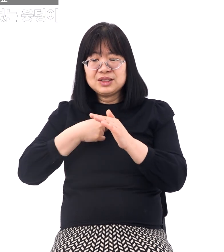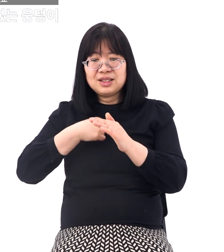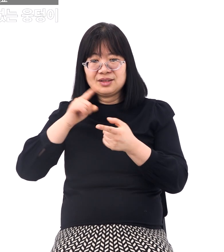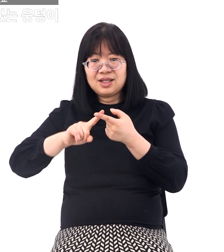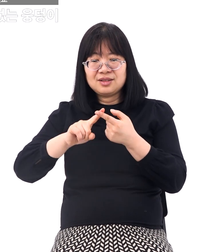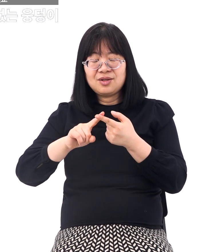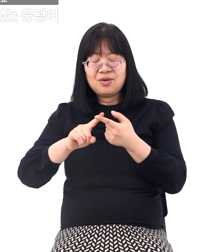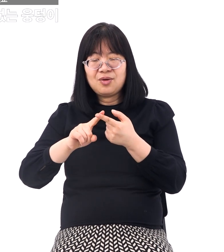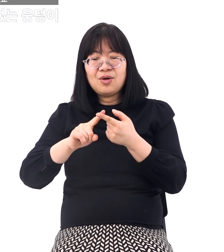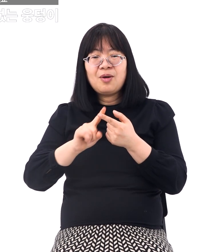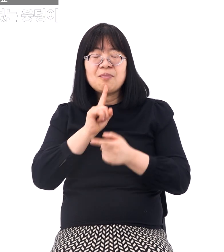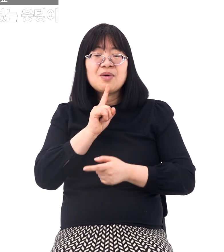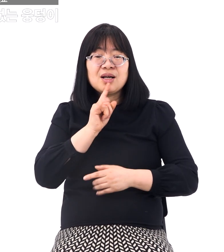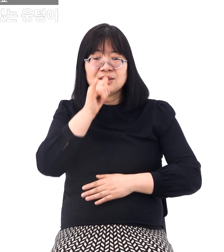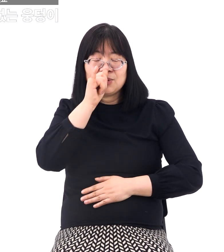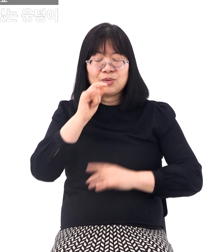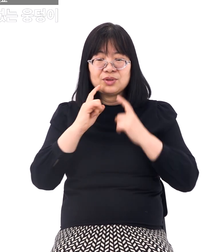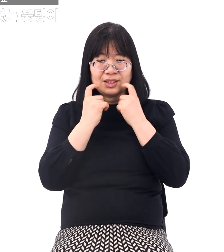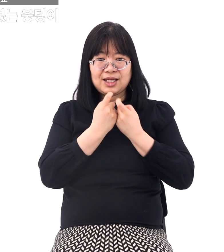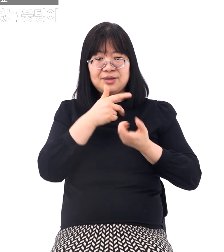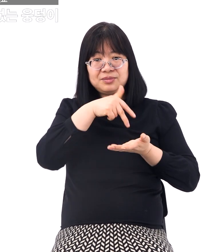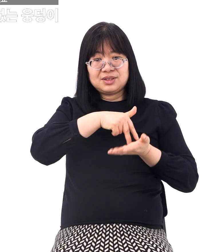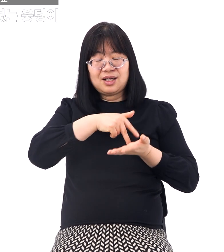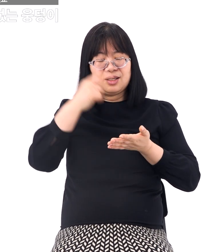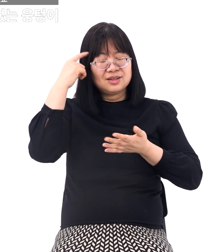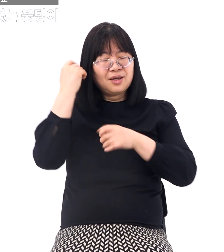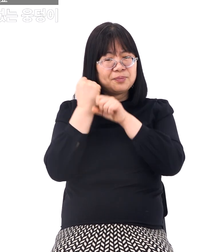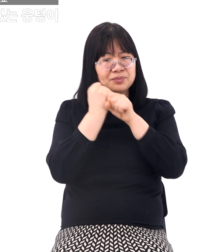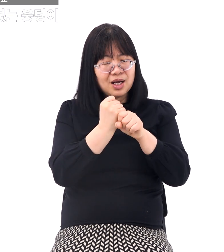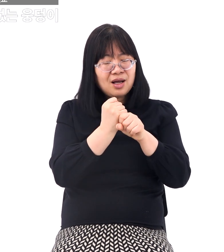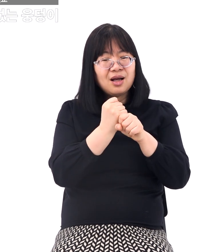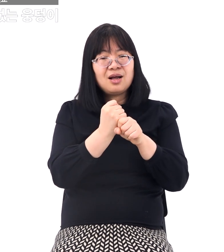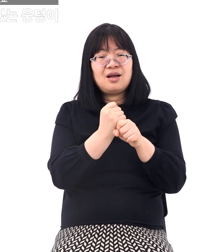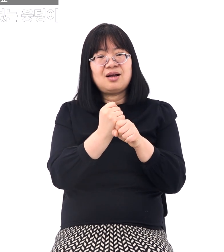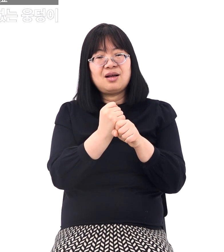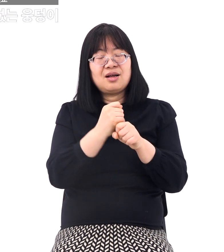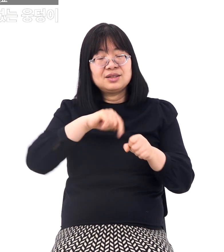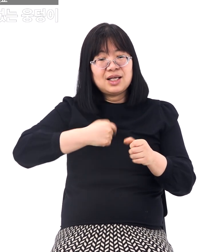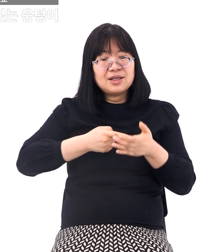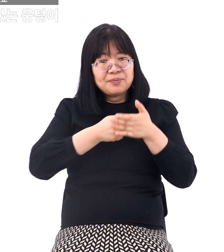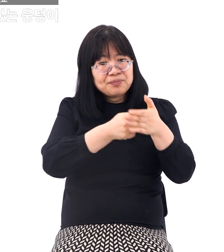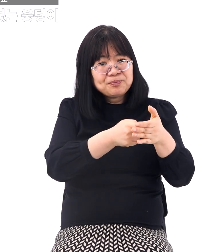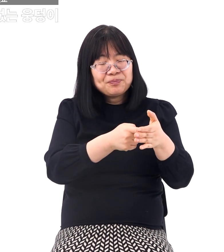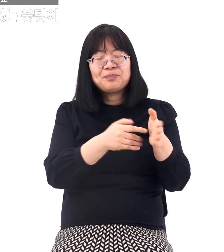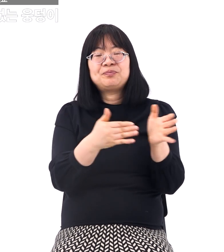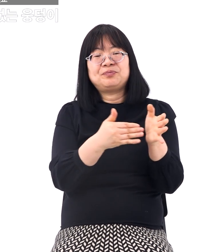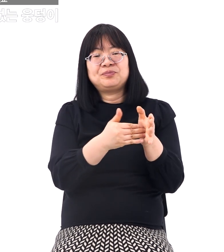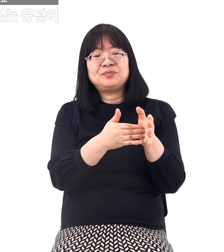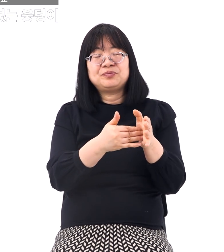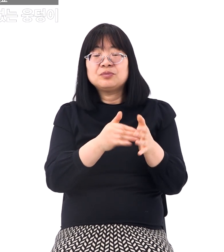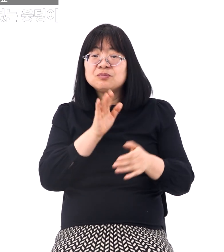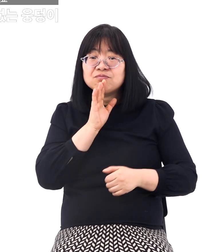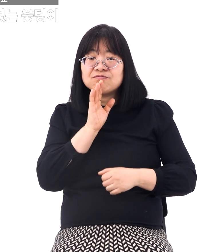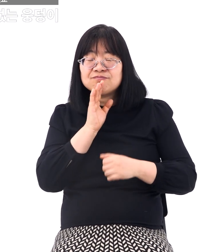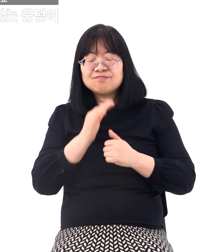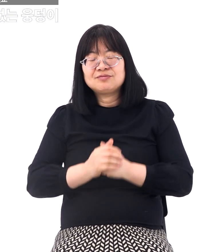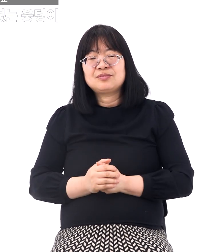떠들어도 자기 견해고 자기 편견이고 자기 주장일 수밖에 없어요. 그렇죠,